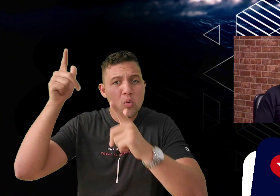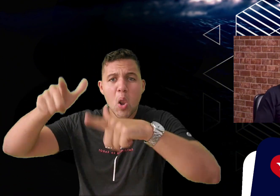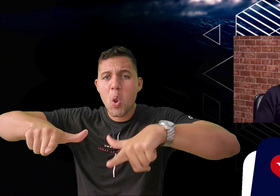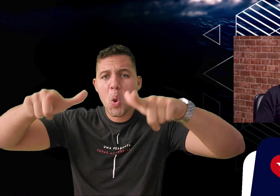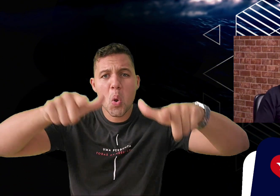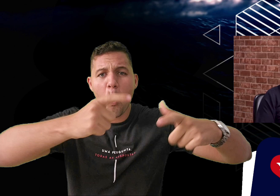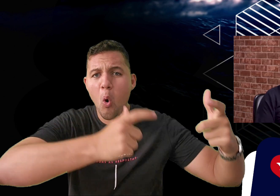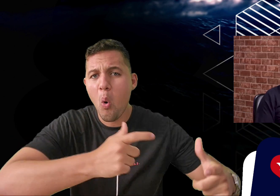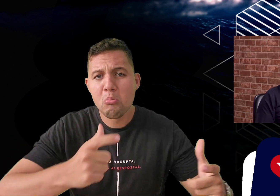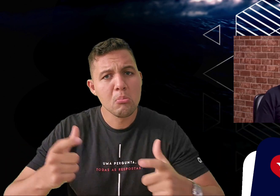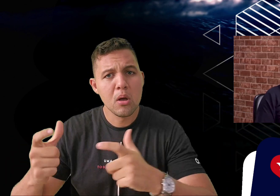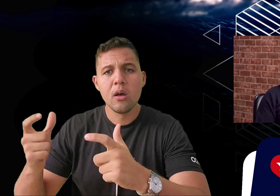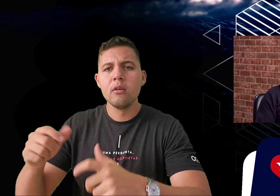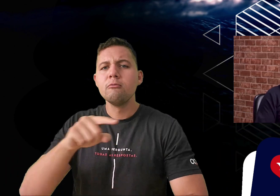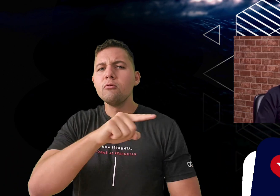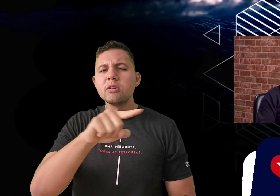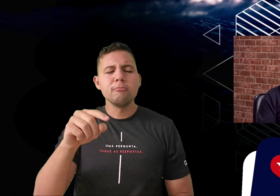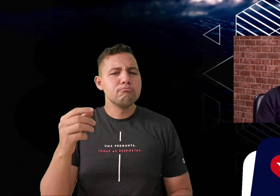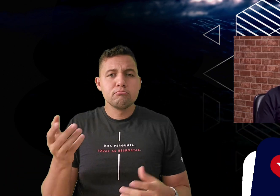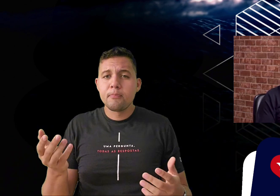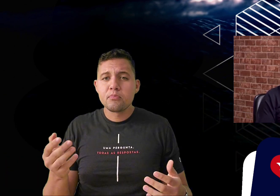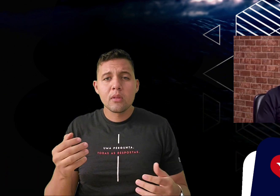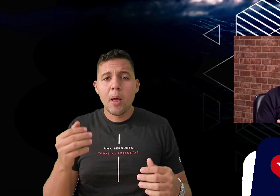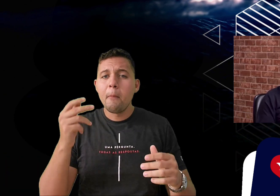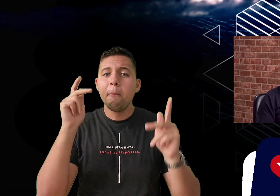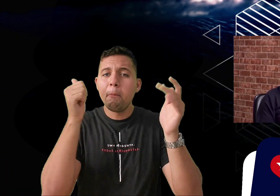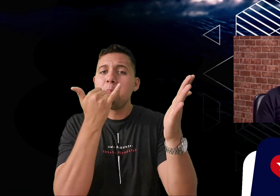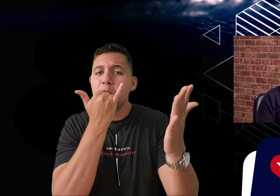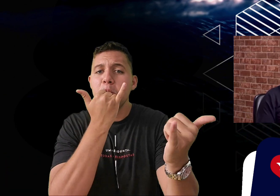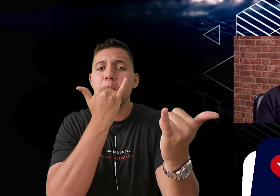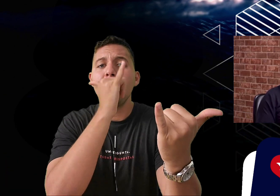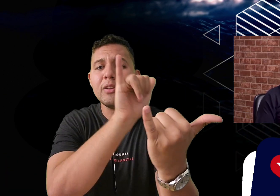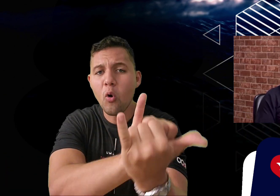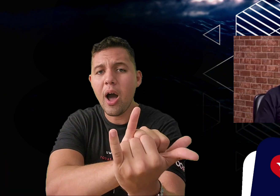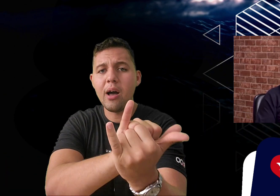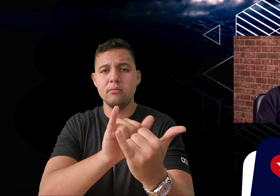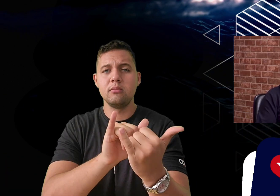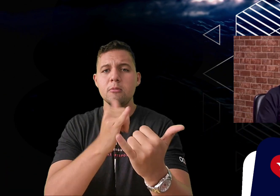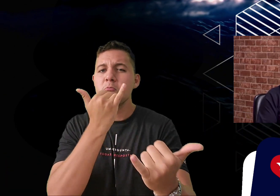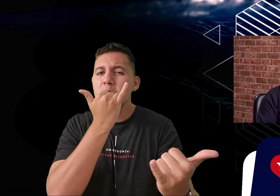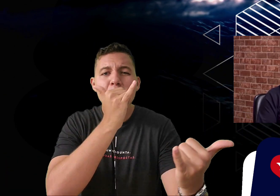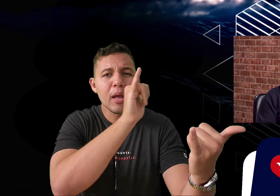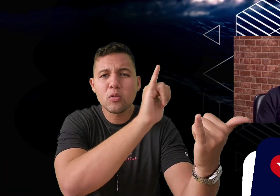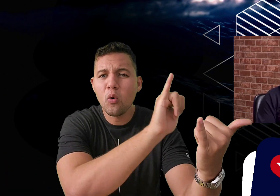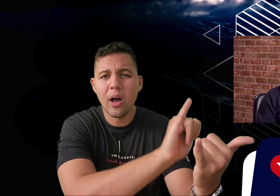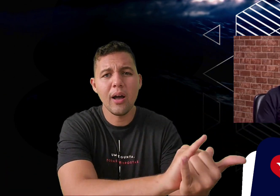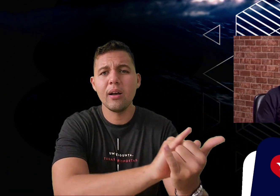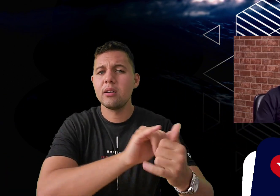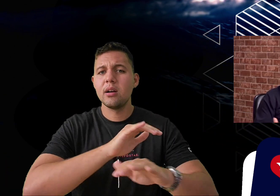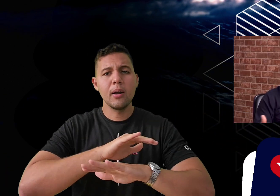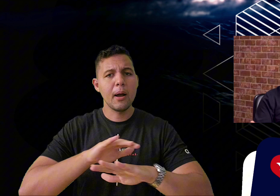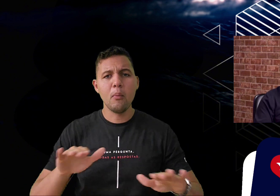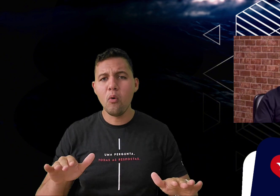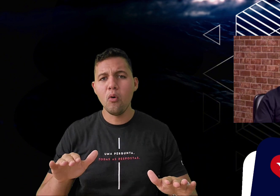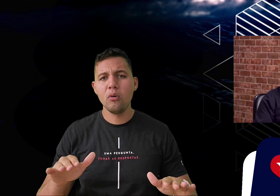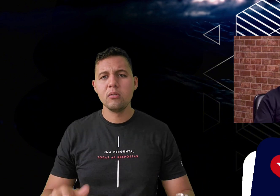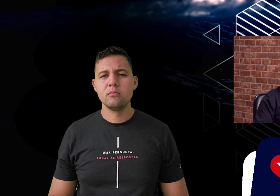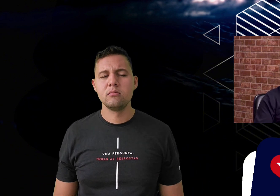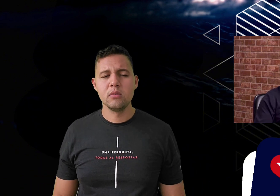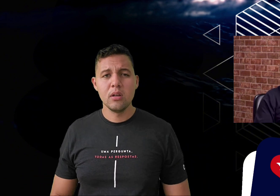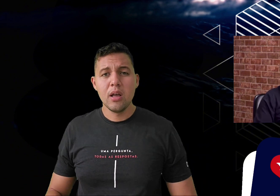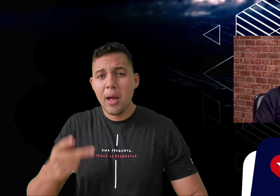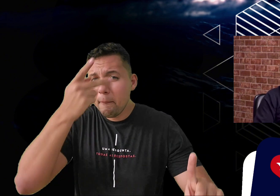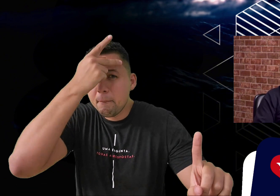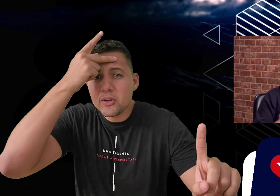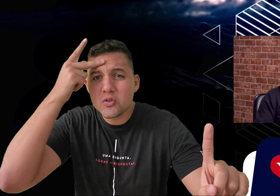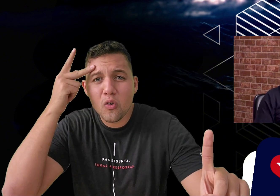Então, relevar, olhar para frente, perdoar. O perdão não depende da pessoa merecer.